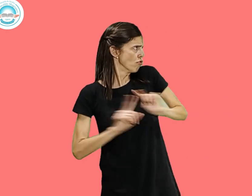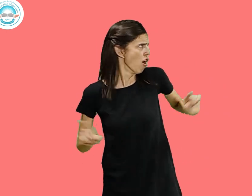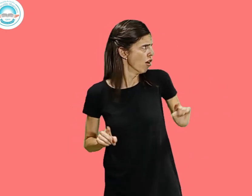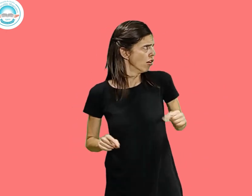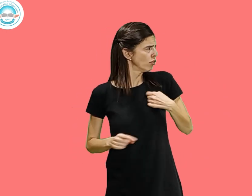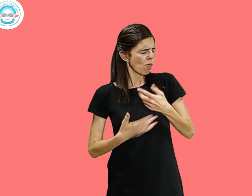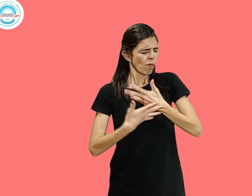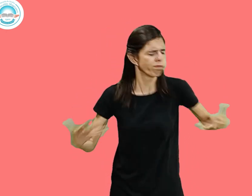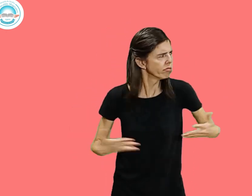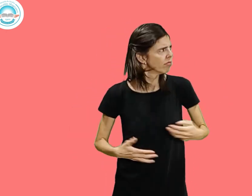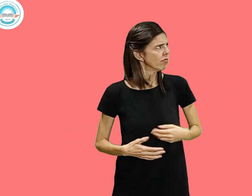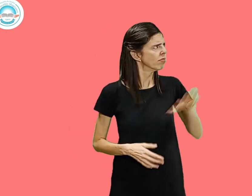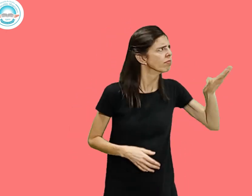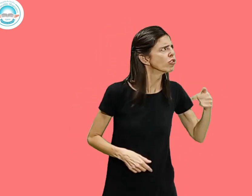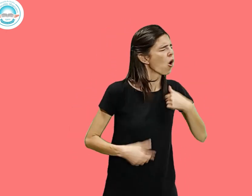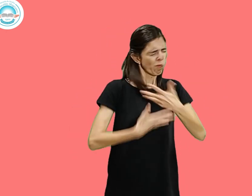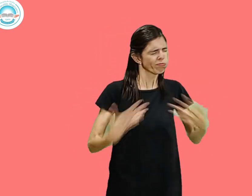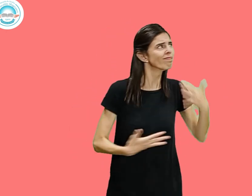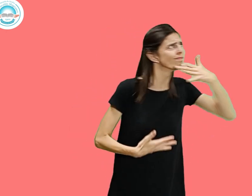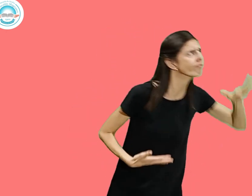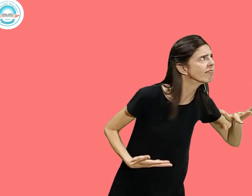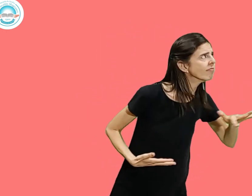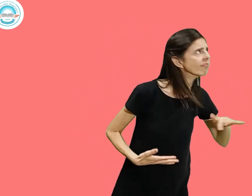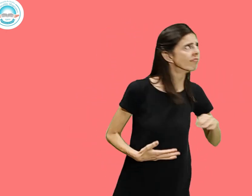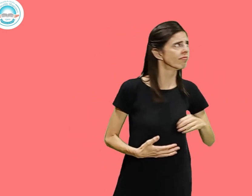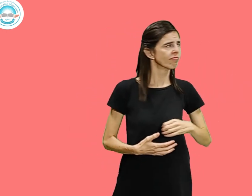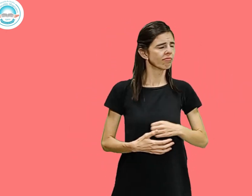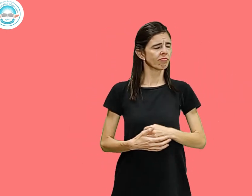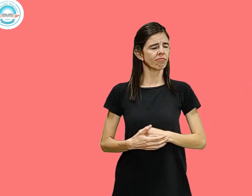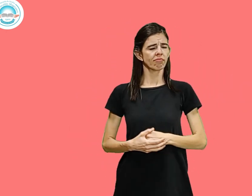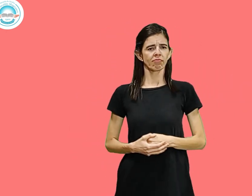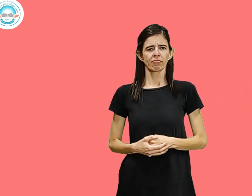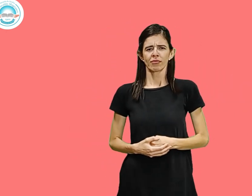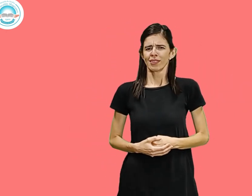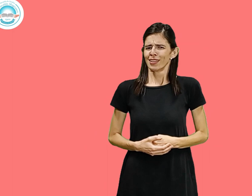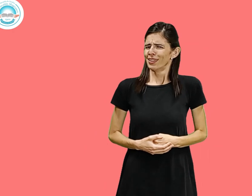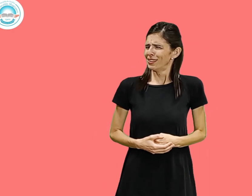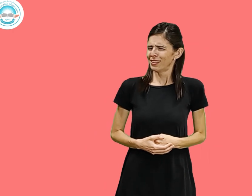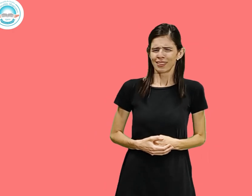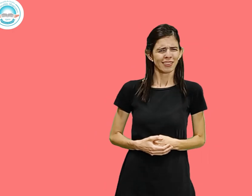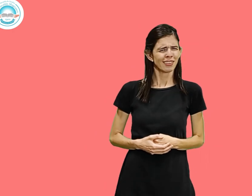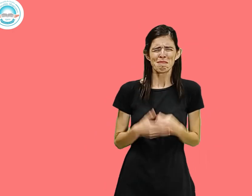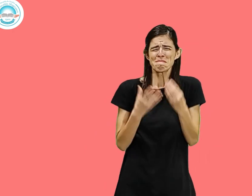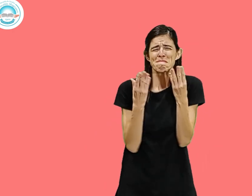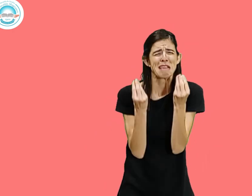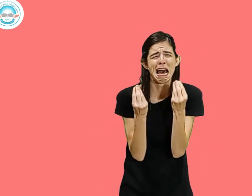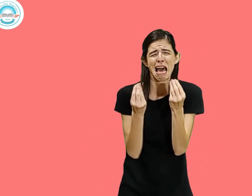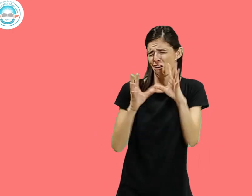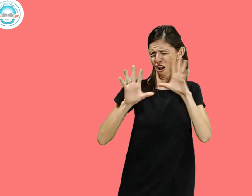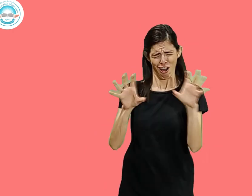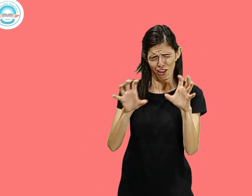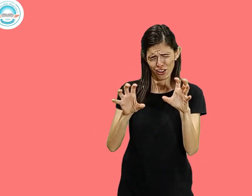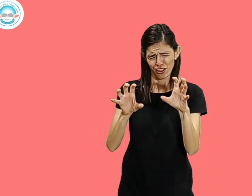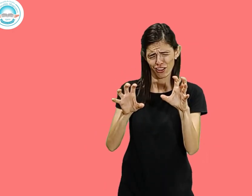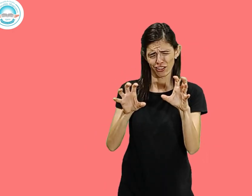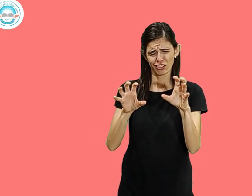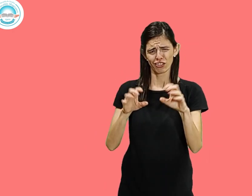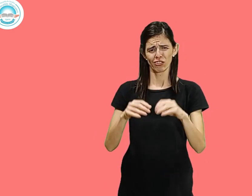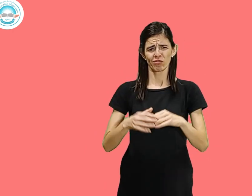probá hoy no me cansé me entendés que me cansé odio